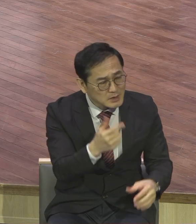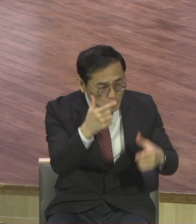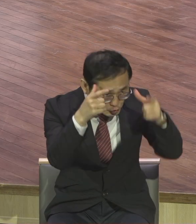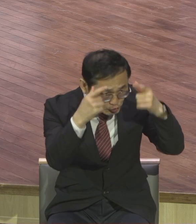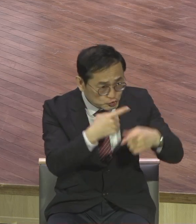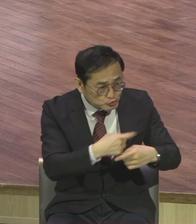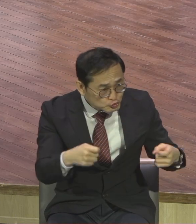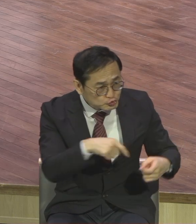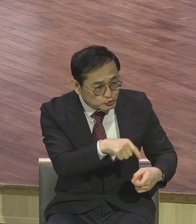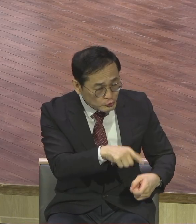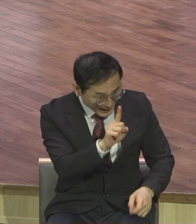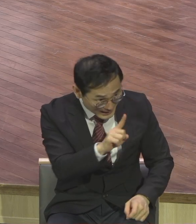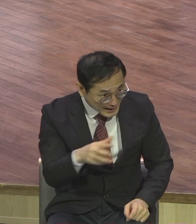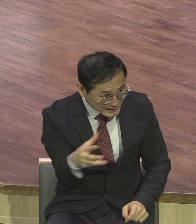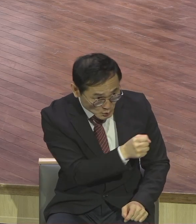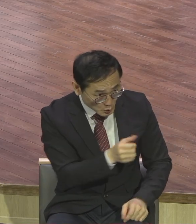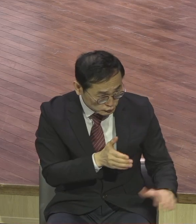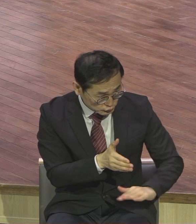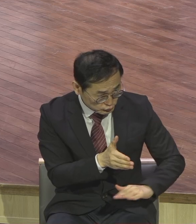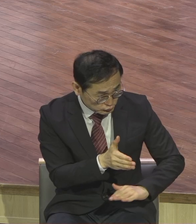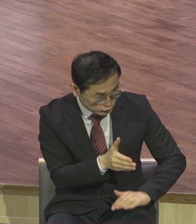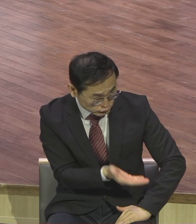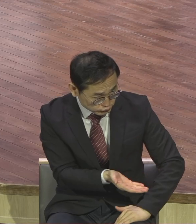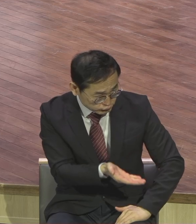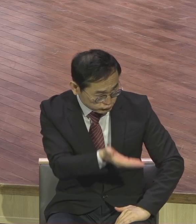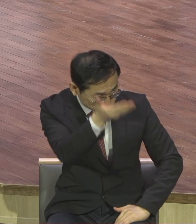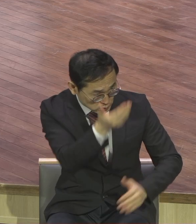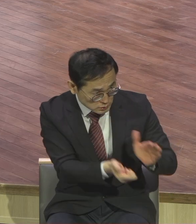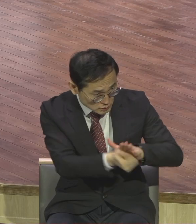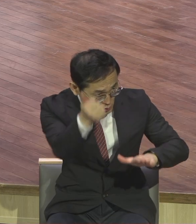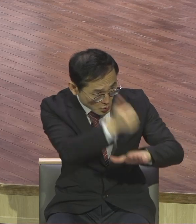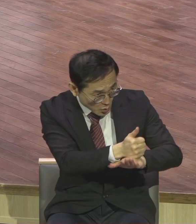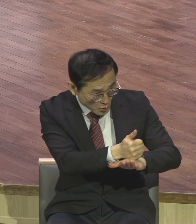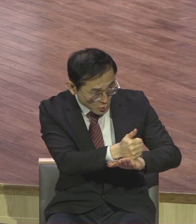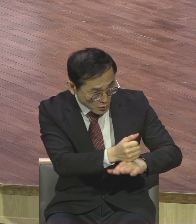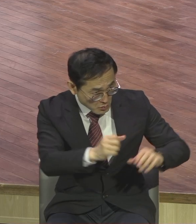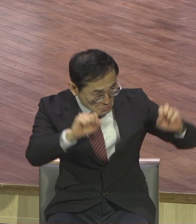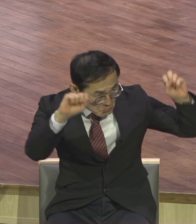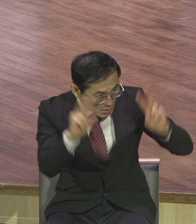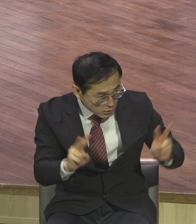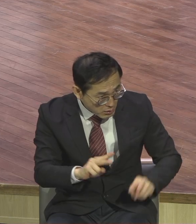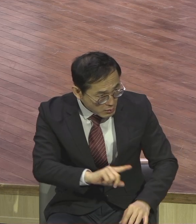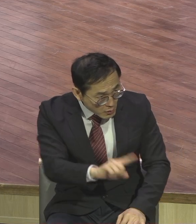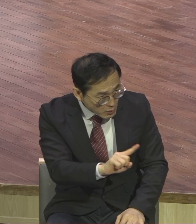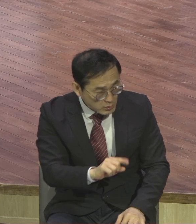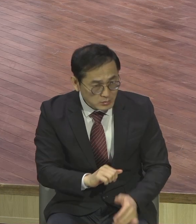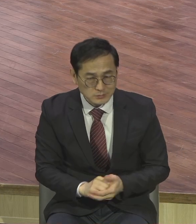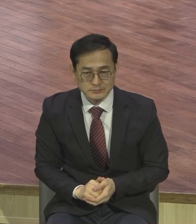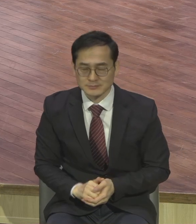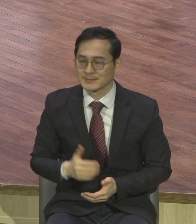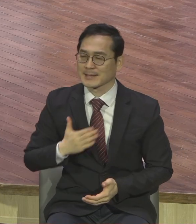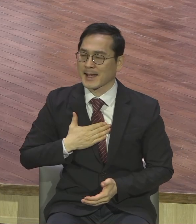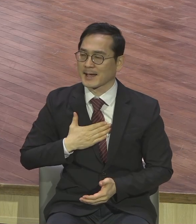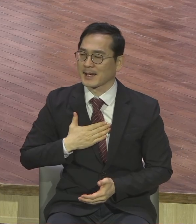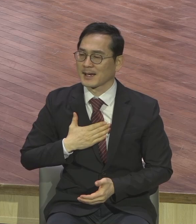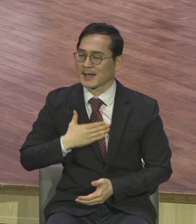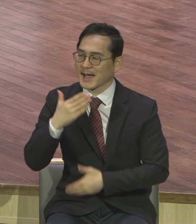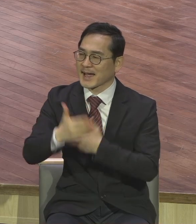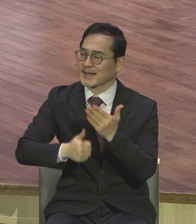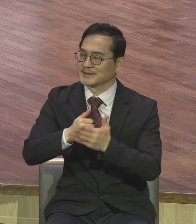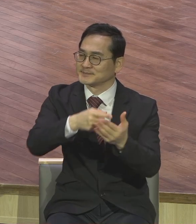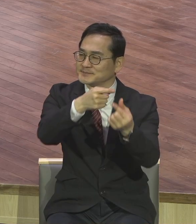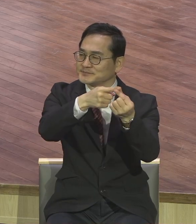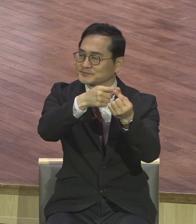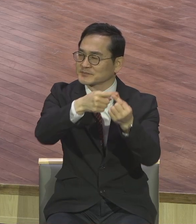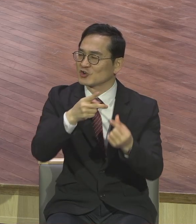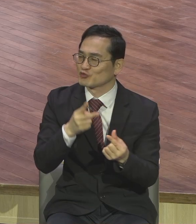구두 집는 거 가지고 그런 이런 큰 성공을 이루었습니까? 첫째 나는 하나님 생각합니다. 두 번째